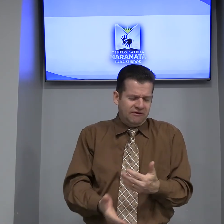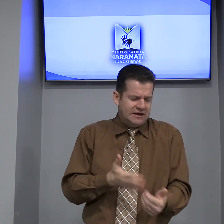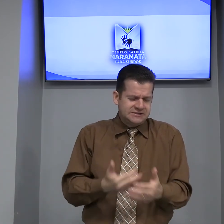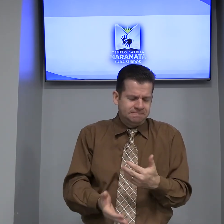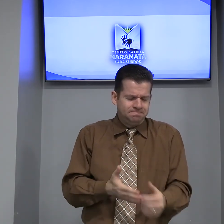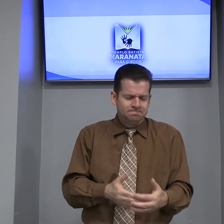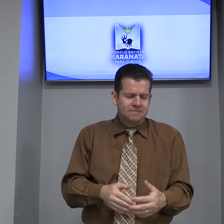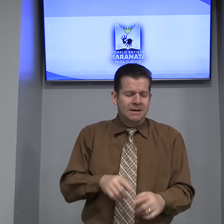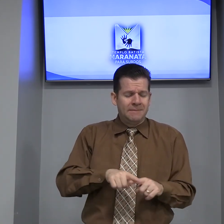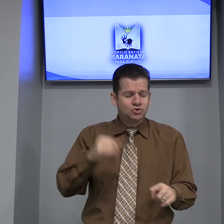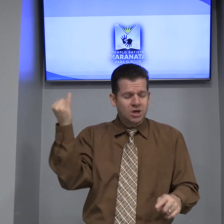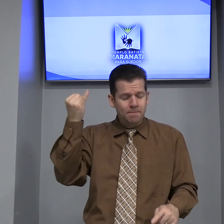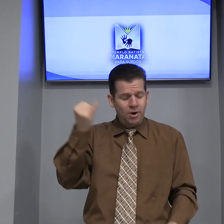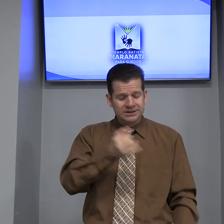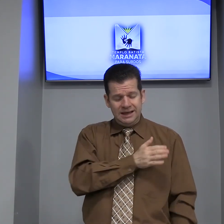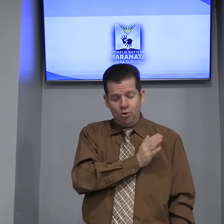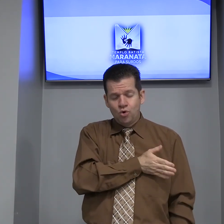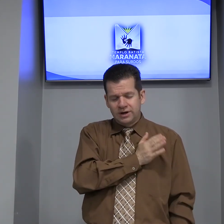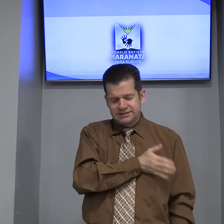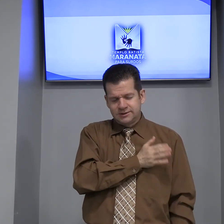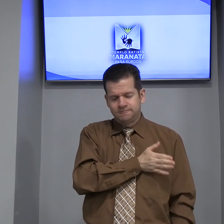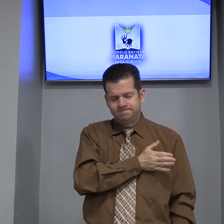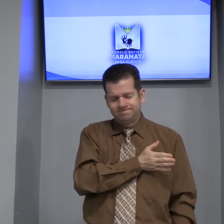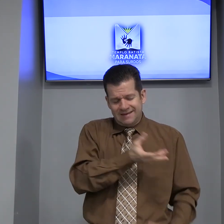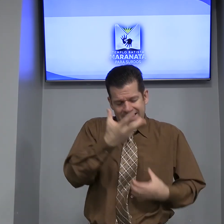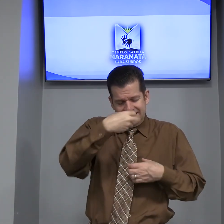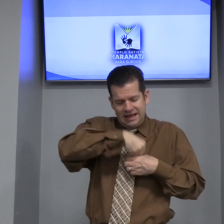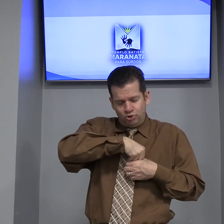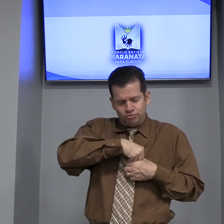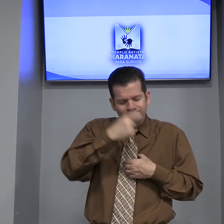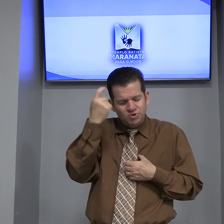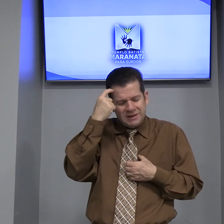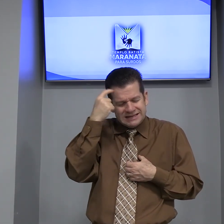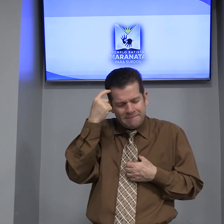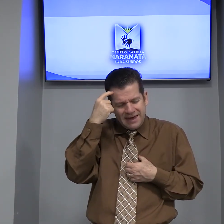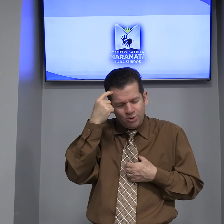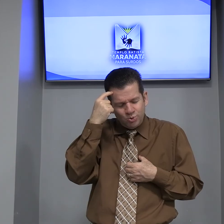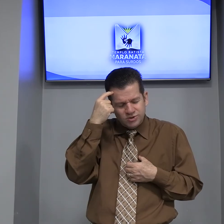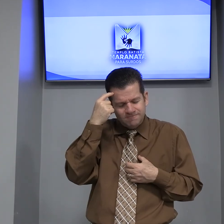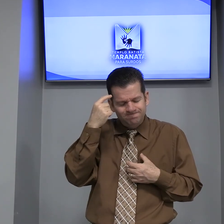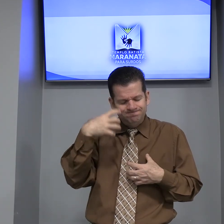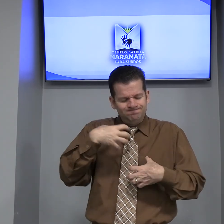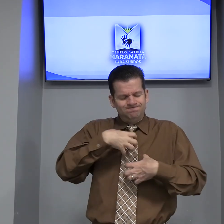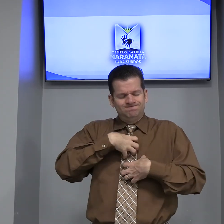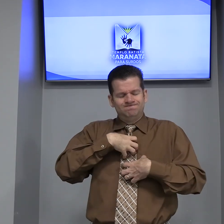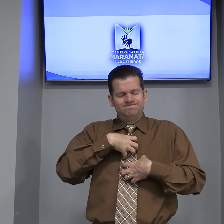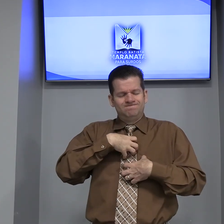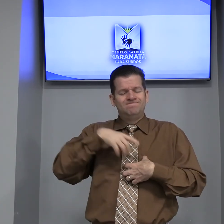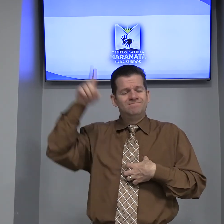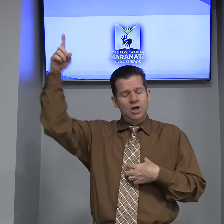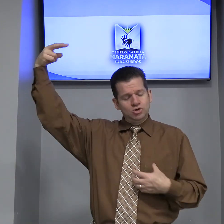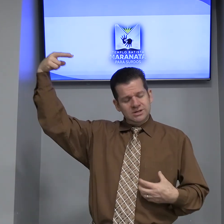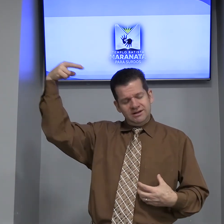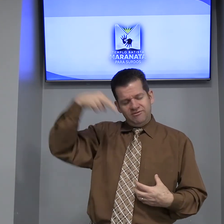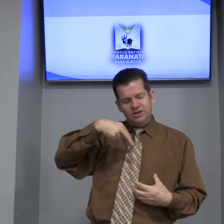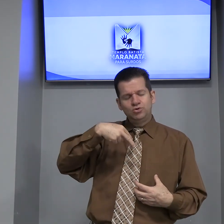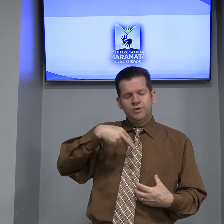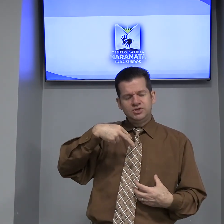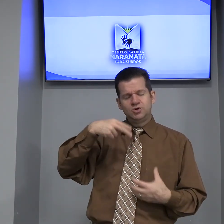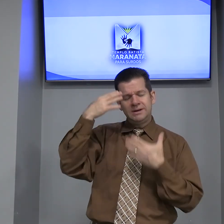faz. Mas o que importa é o coração, é dentro, os pensamentos. Deus, ele vê tudo isso.